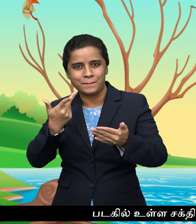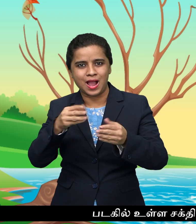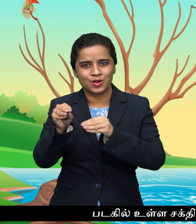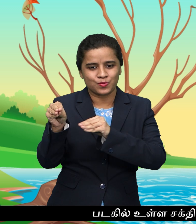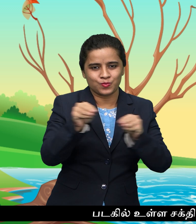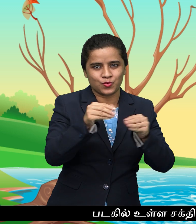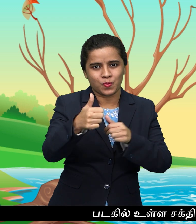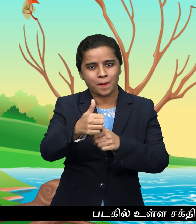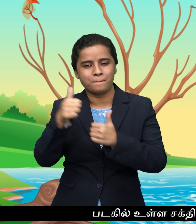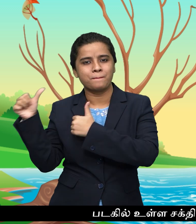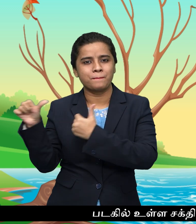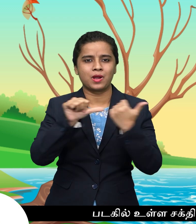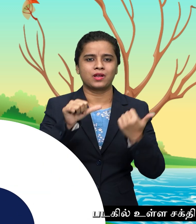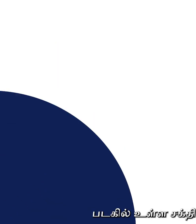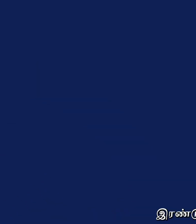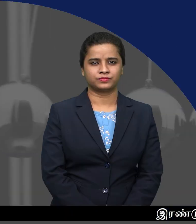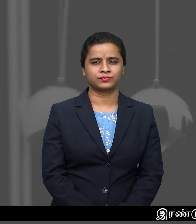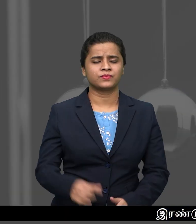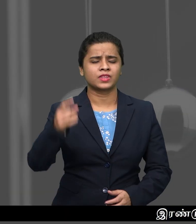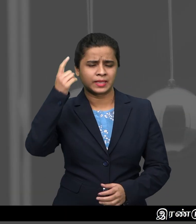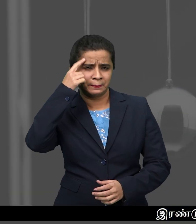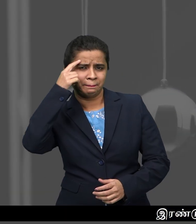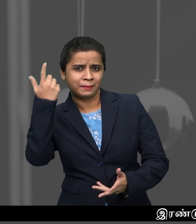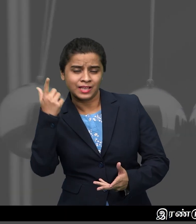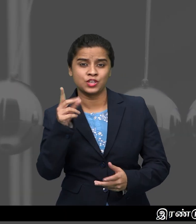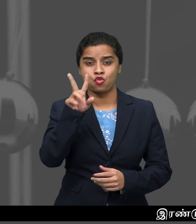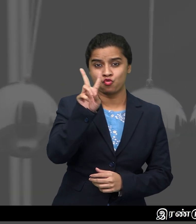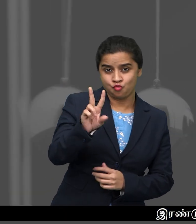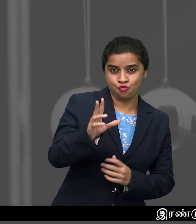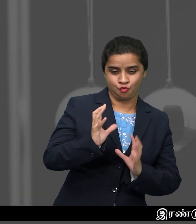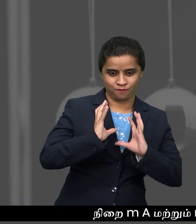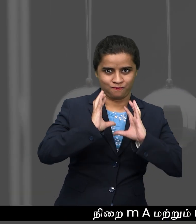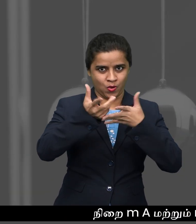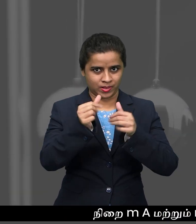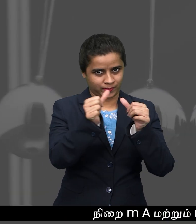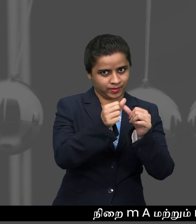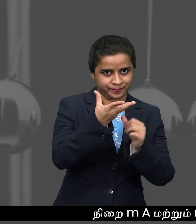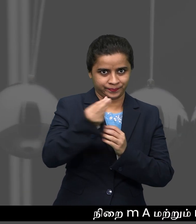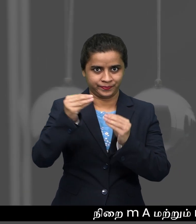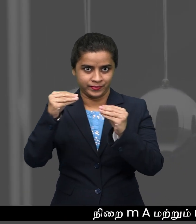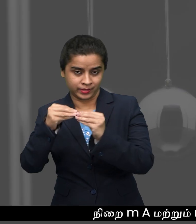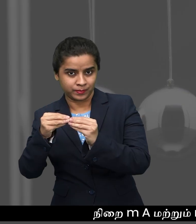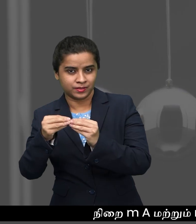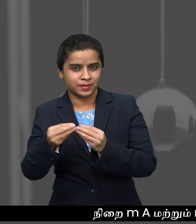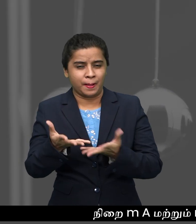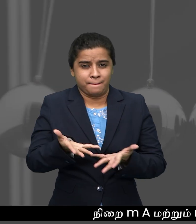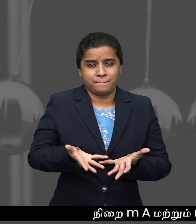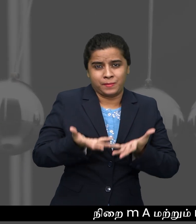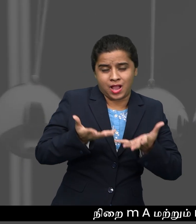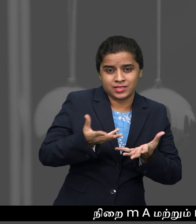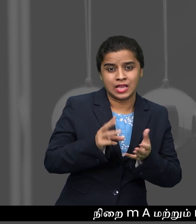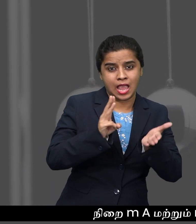இரண்டு பந்துகள் A மற்றும் B நிறை m கீழ் இலக்க